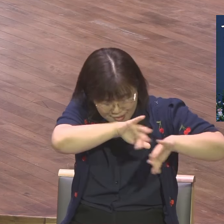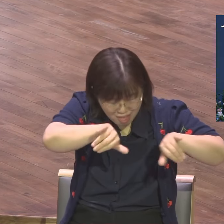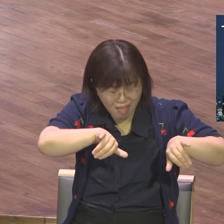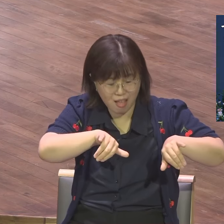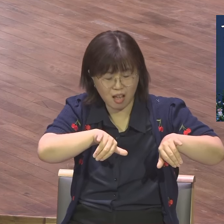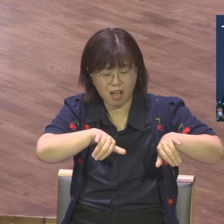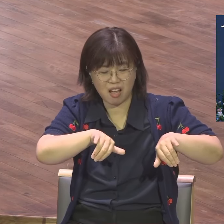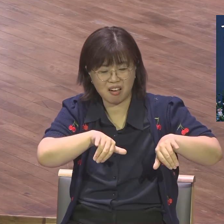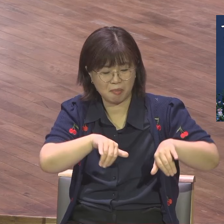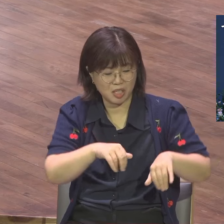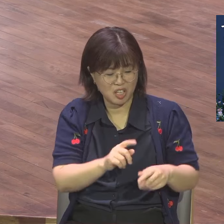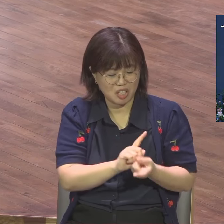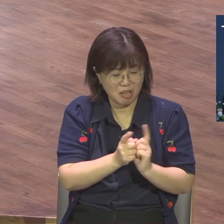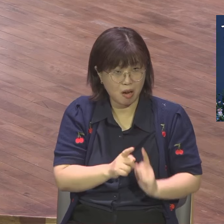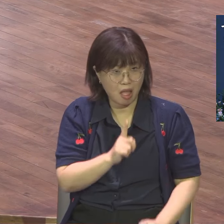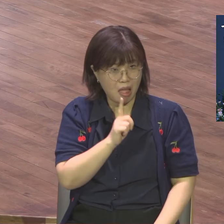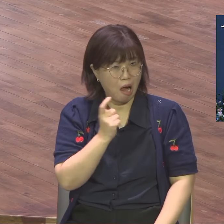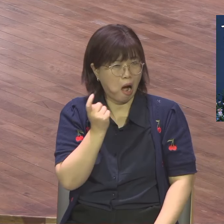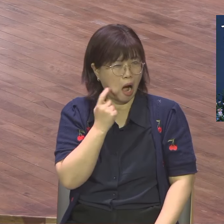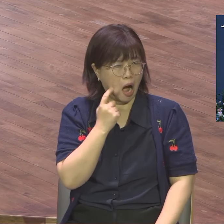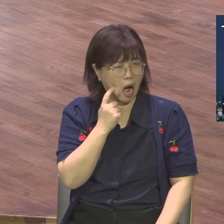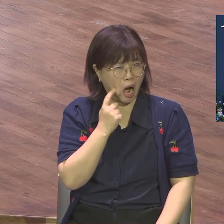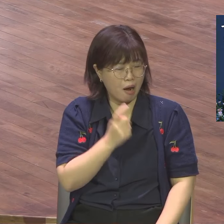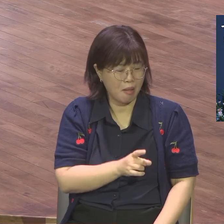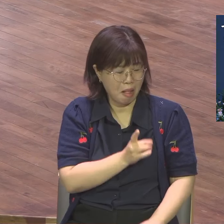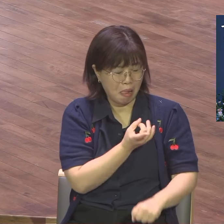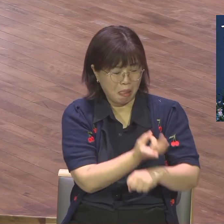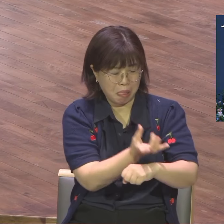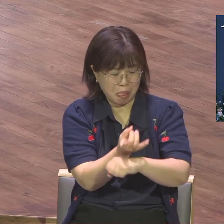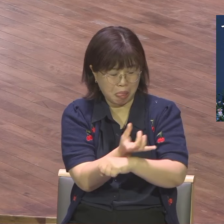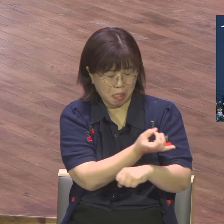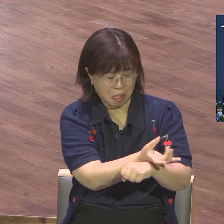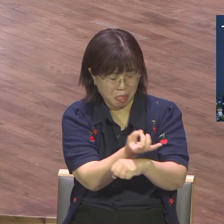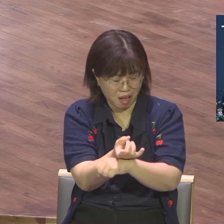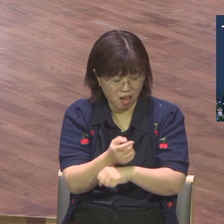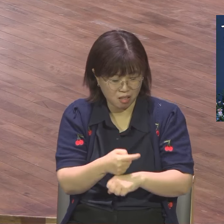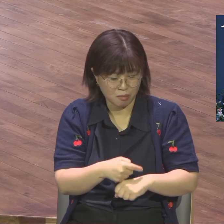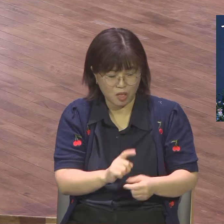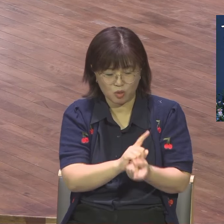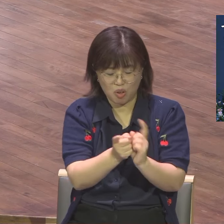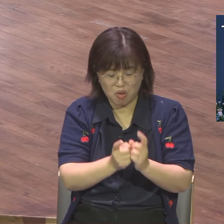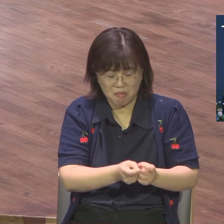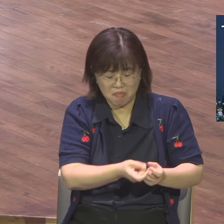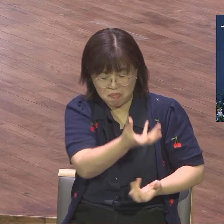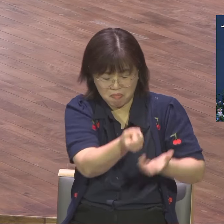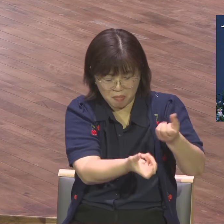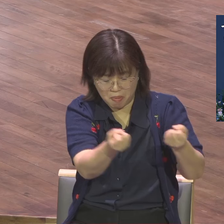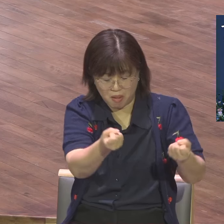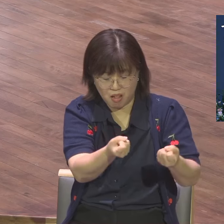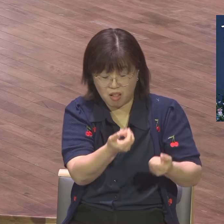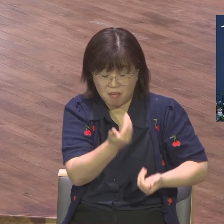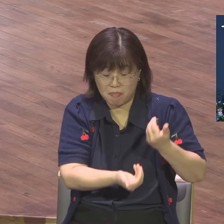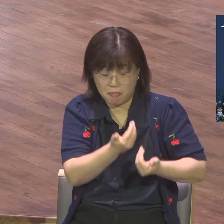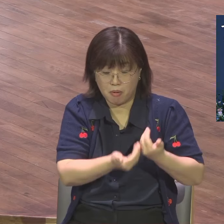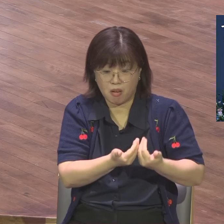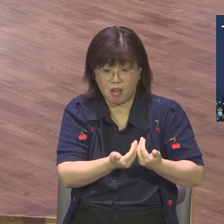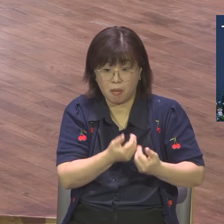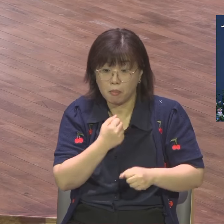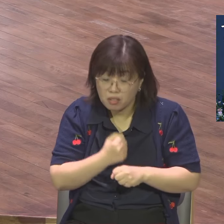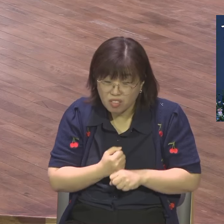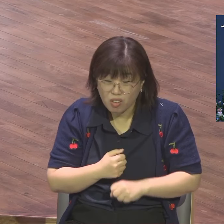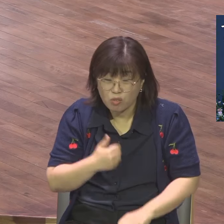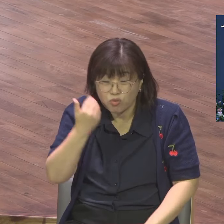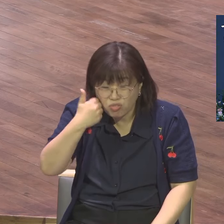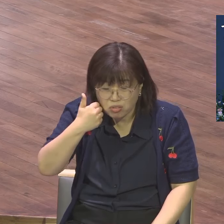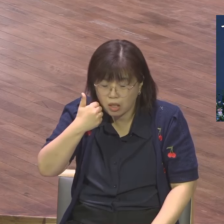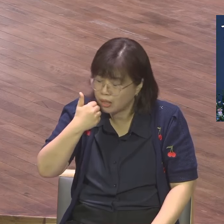하는 사람은 하나님 안 믿는 사람이에요. 사랑은 그냥 하나님 자체를 안 믿는 사람, 그냥 다니지 교회를. 교회야 뭐